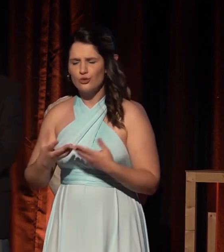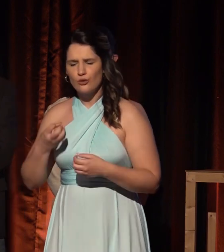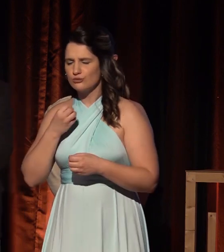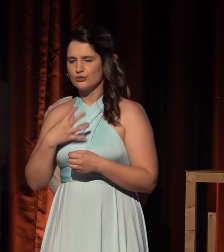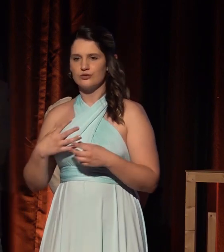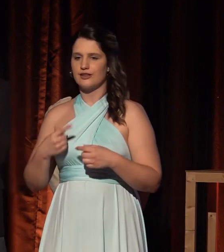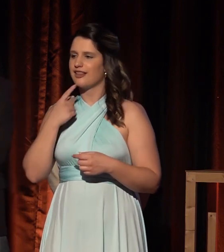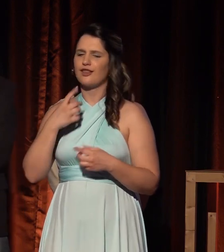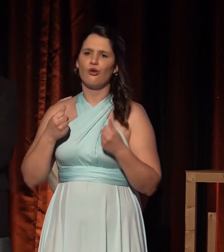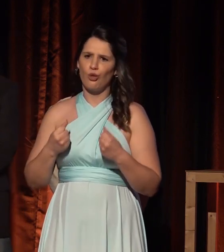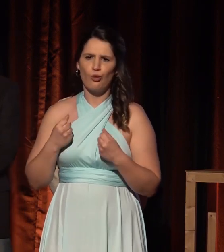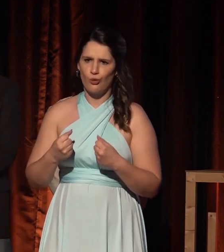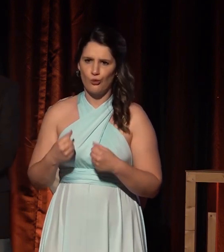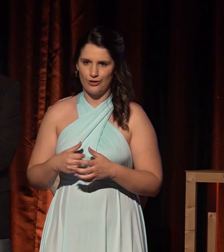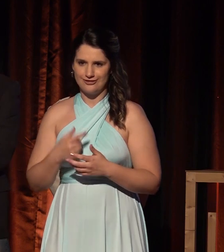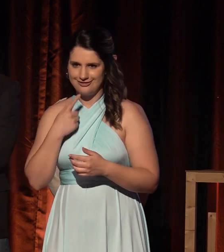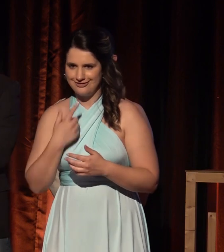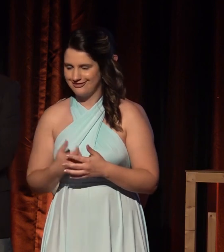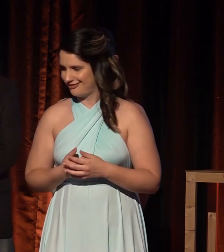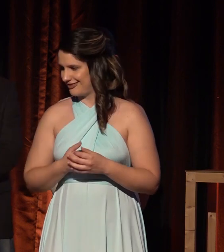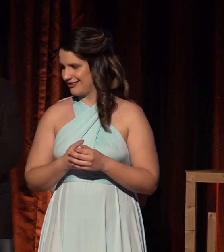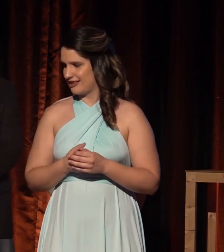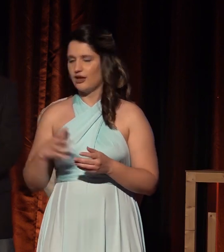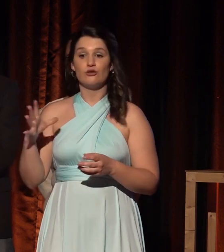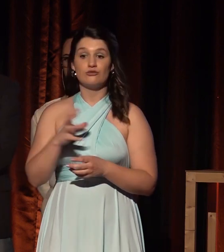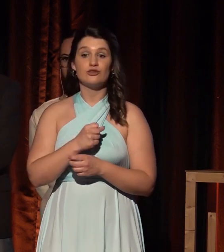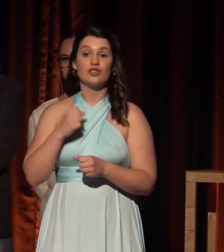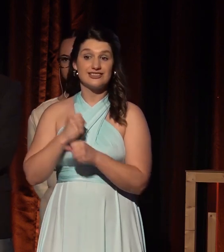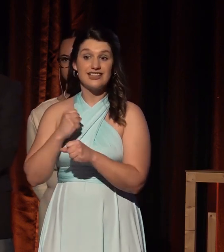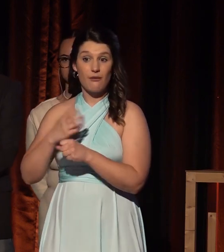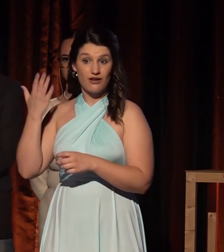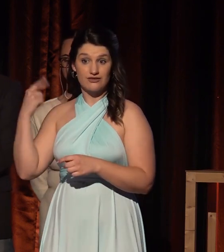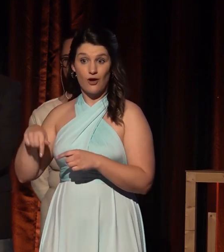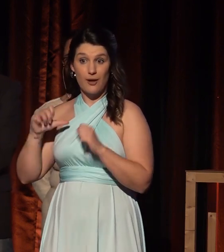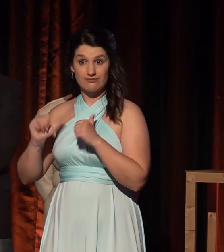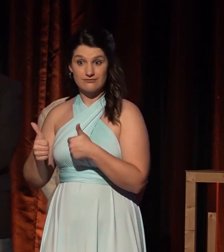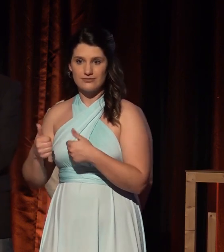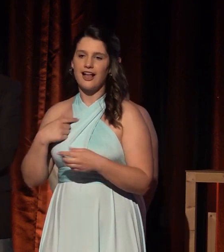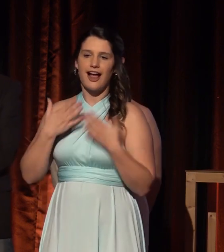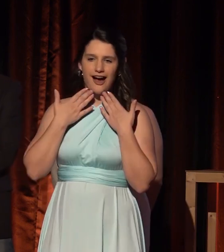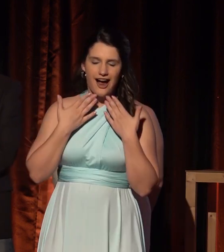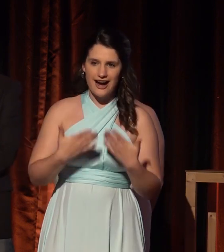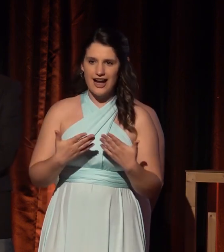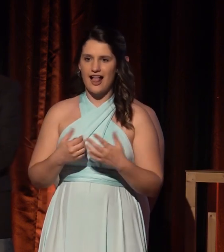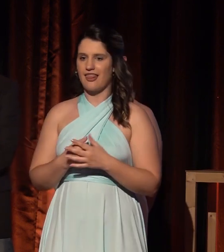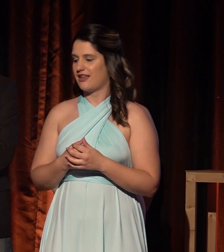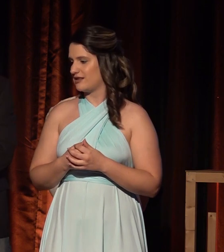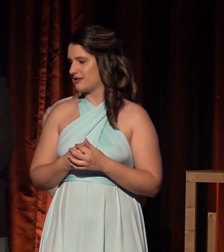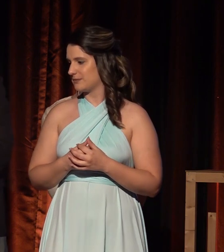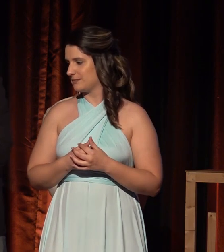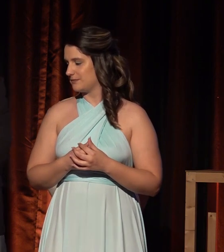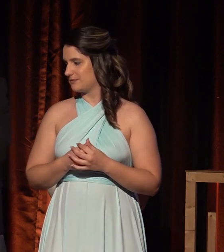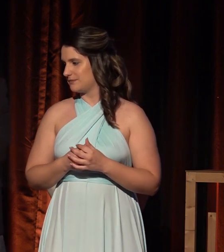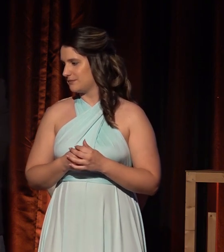molt intensos. A tot l'equip de Floret per ajudar-me a ser millor professional cada dia i posar-me les coses molt fàcils,